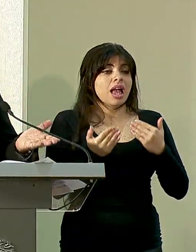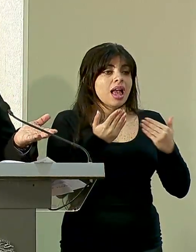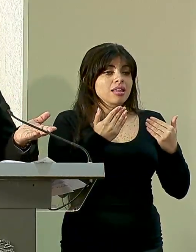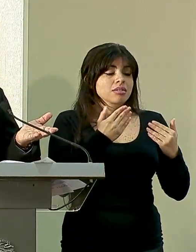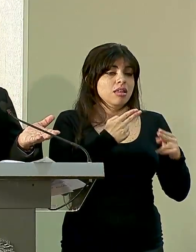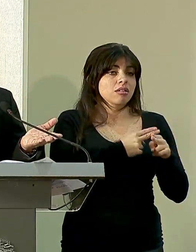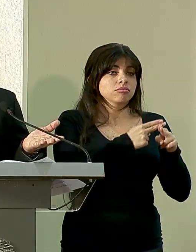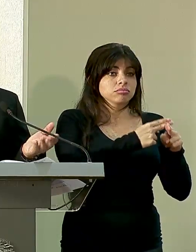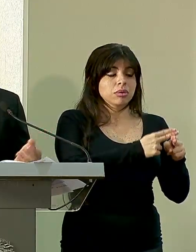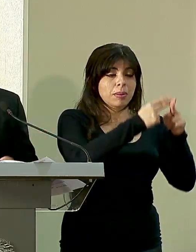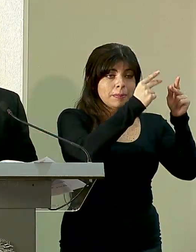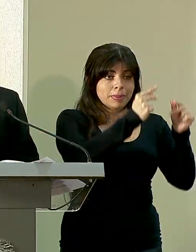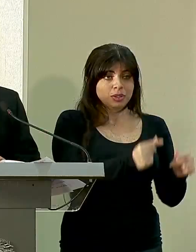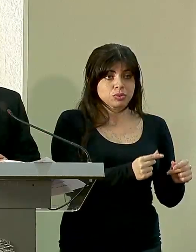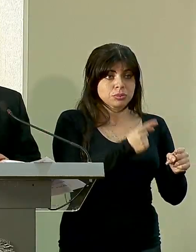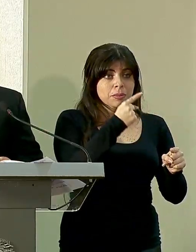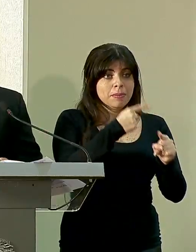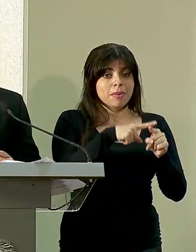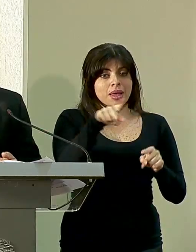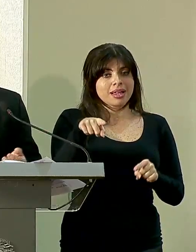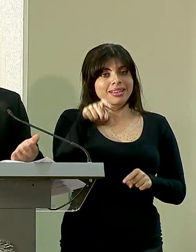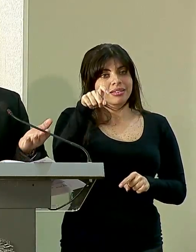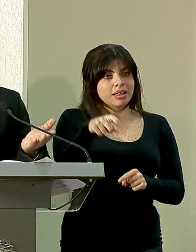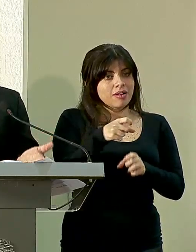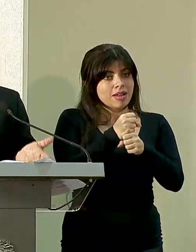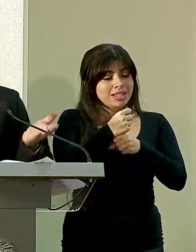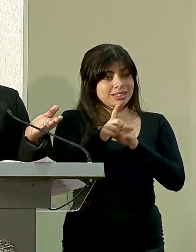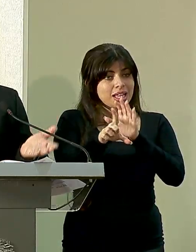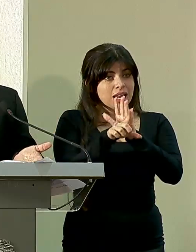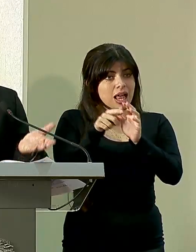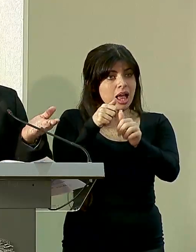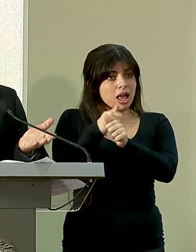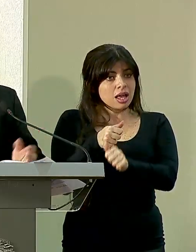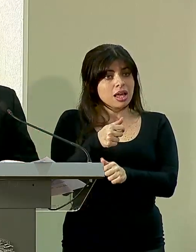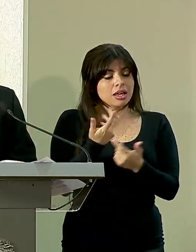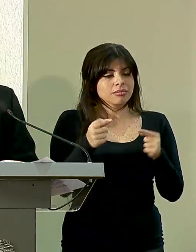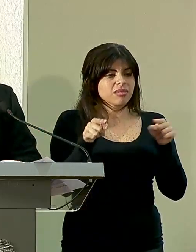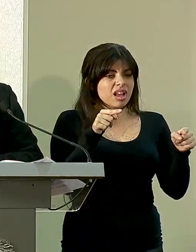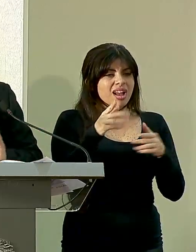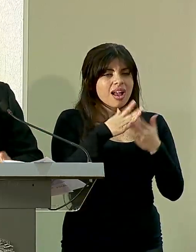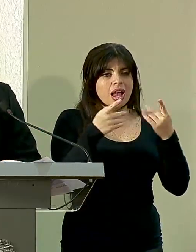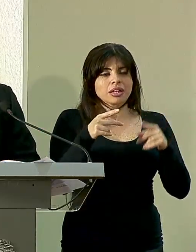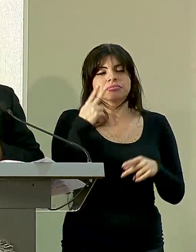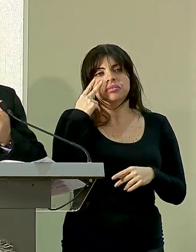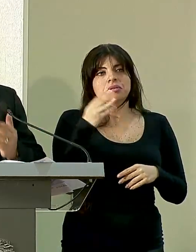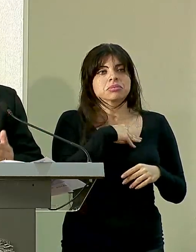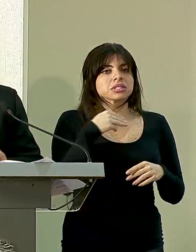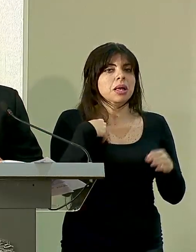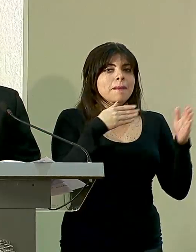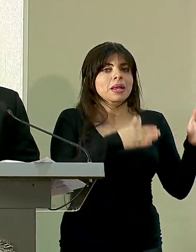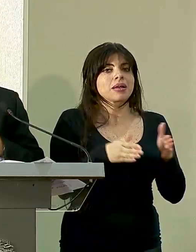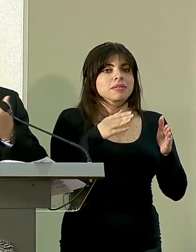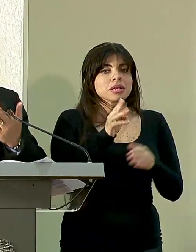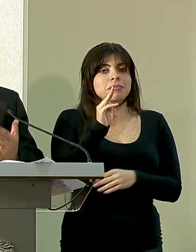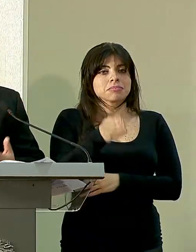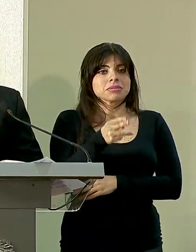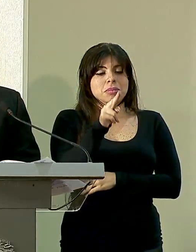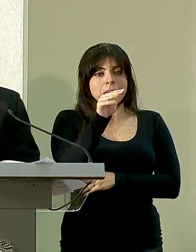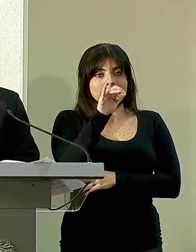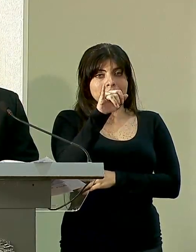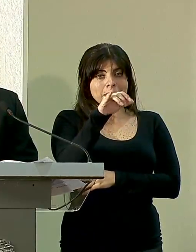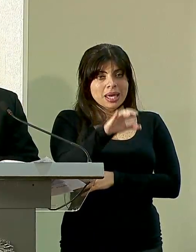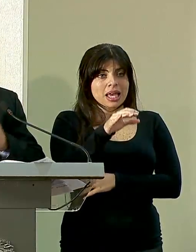le está asignando presupuestariamente y lo que deberían estar haciendo por ley, ¿verdad? Casos que conocemos, Ministerio de Planificación, el mismo MEIC,